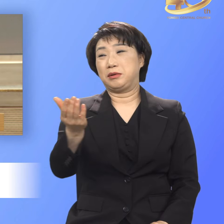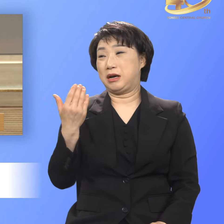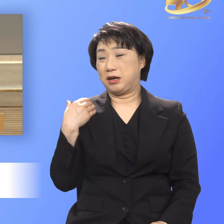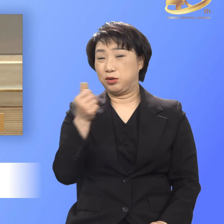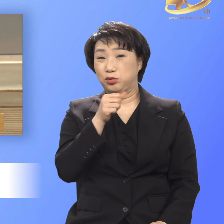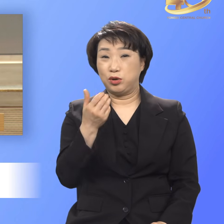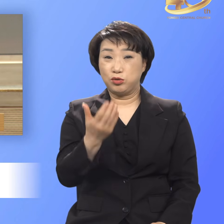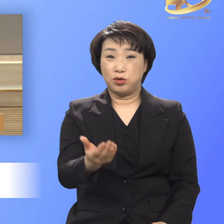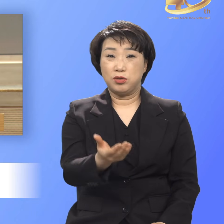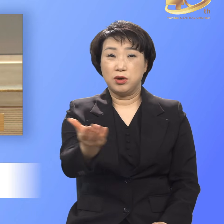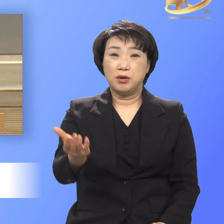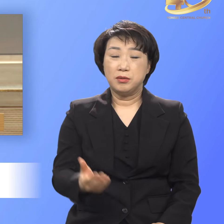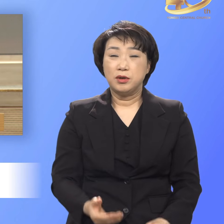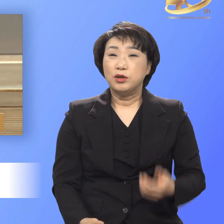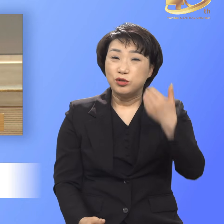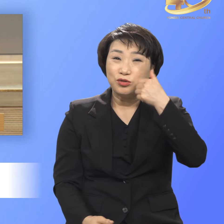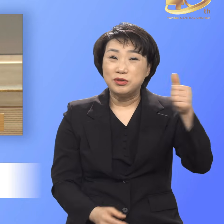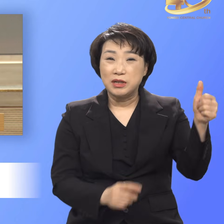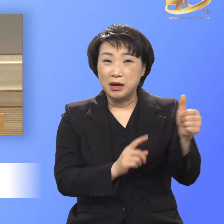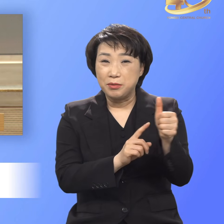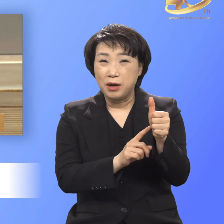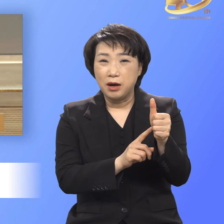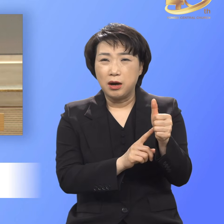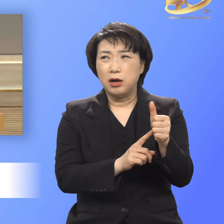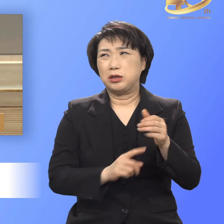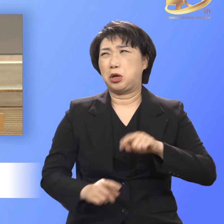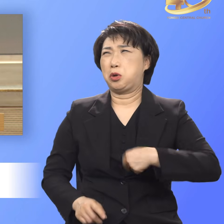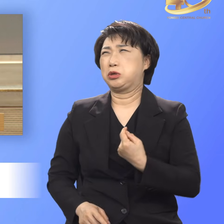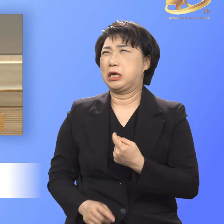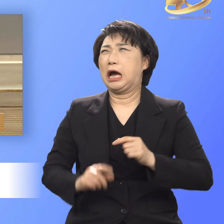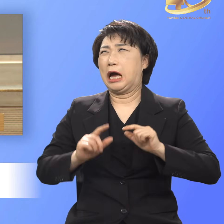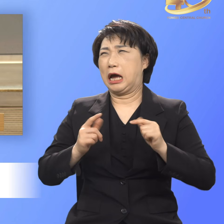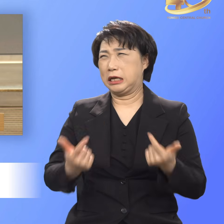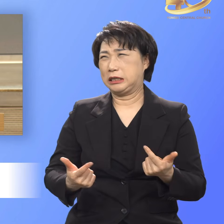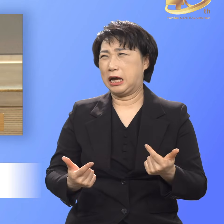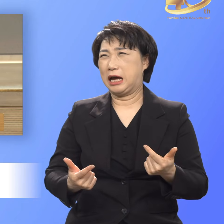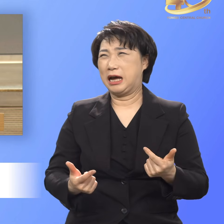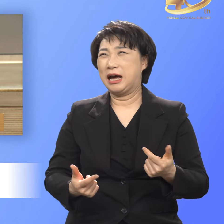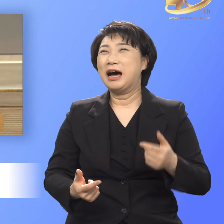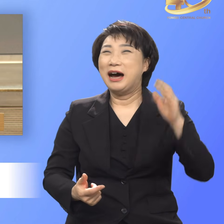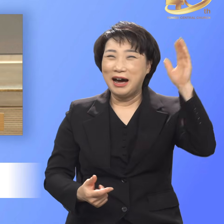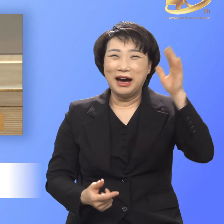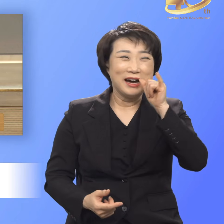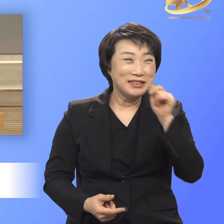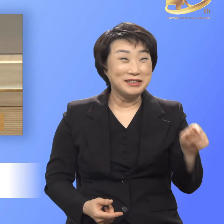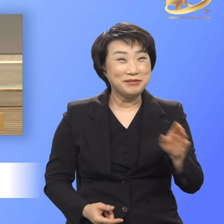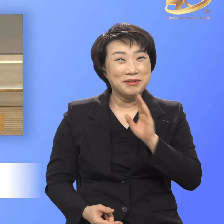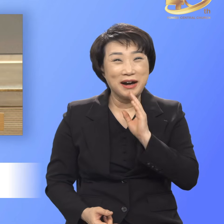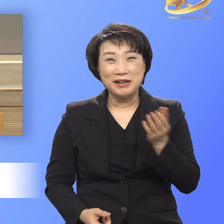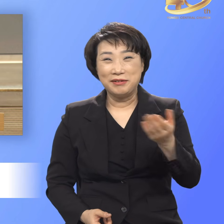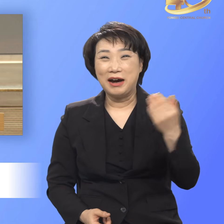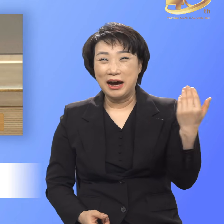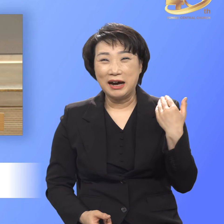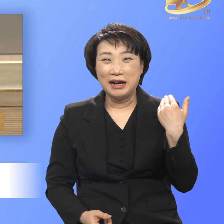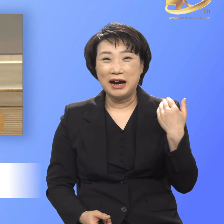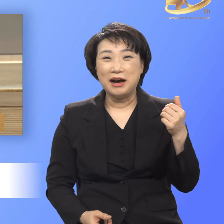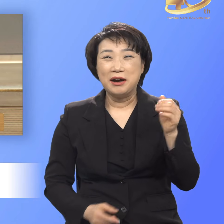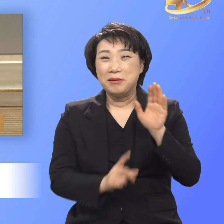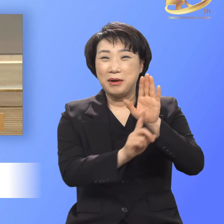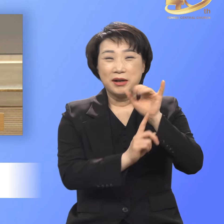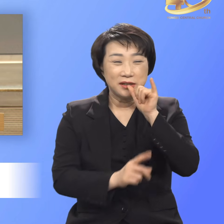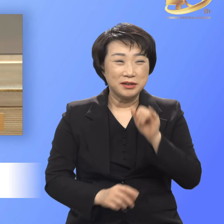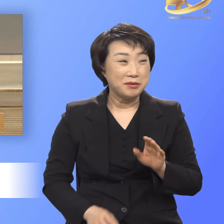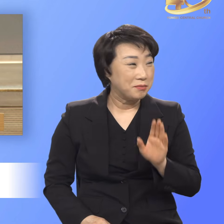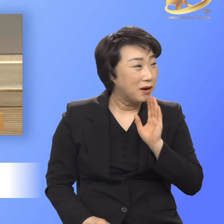그랬잖아요. 어떤 성도가 나와서 나는 혼자가 아니다. 말들은 혼자가 아니에요. 주님